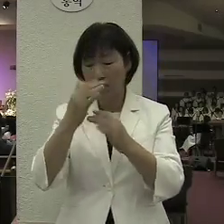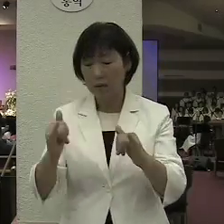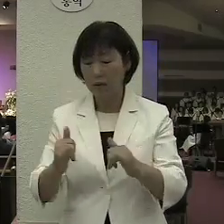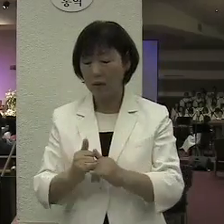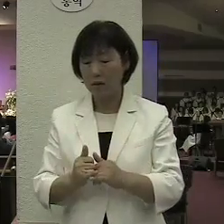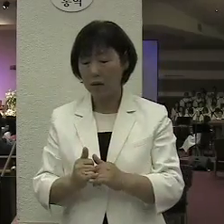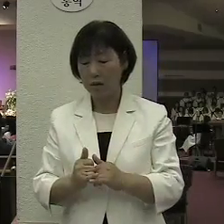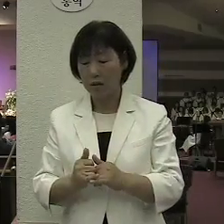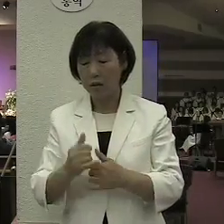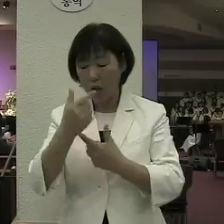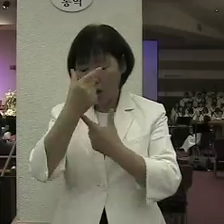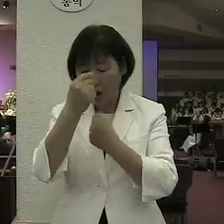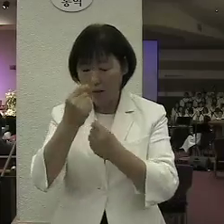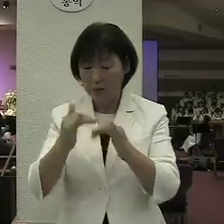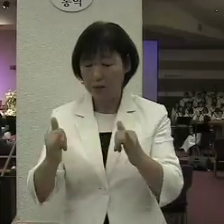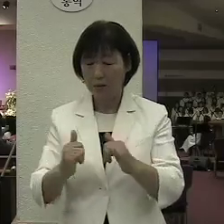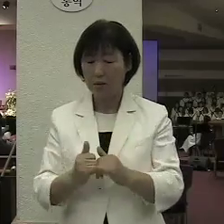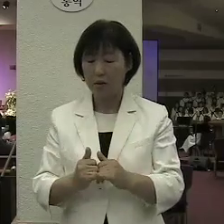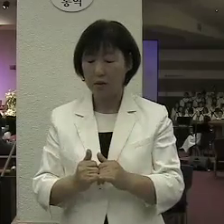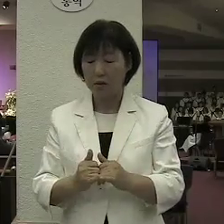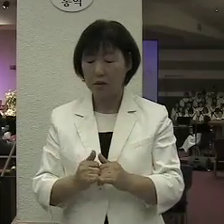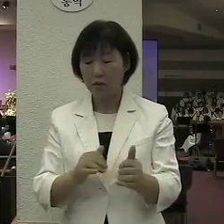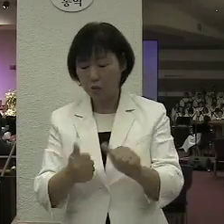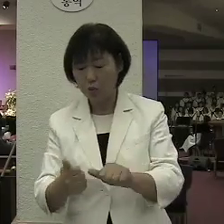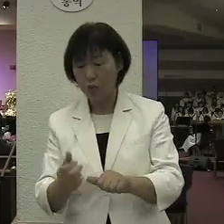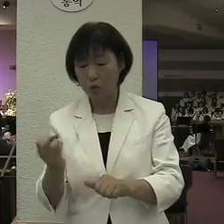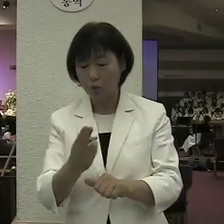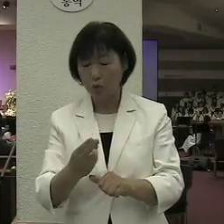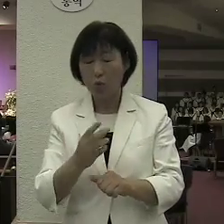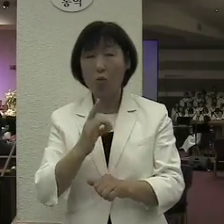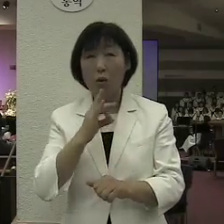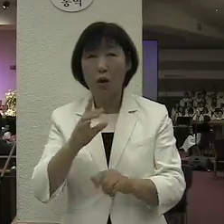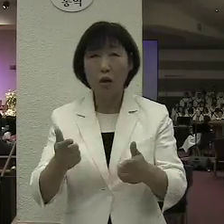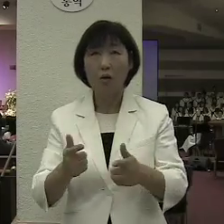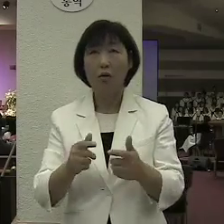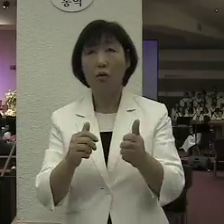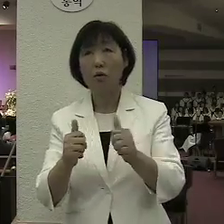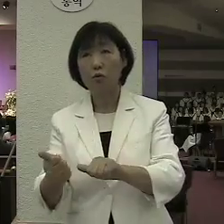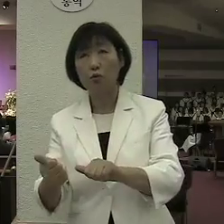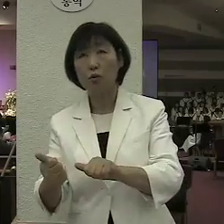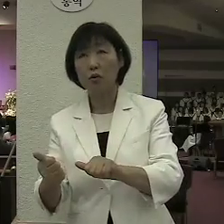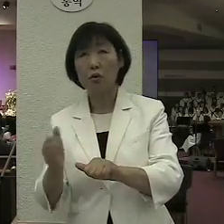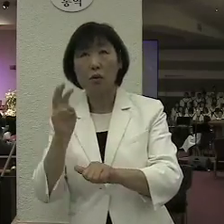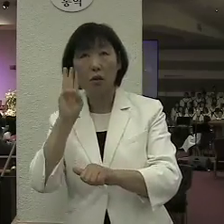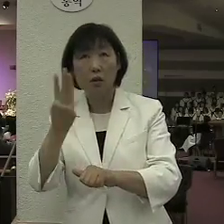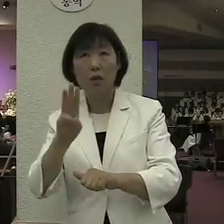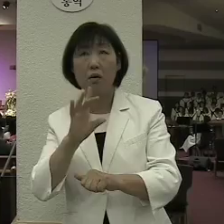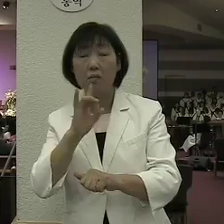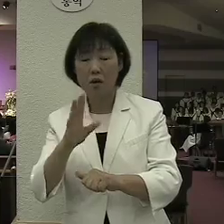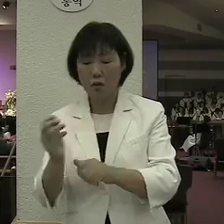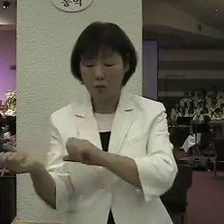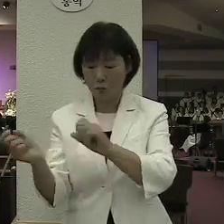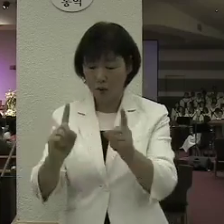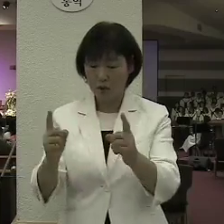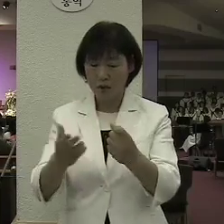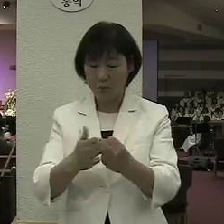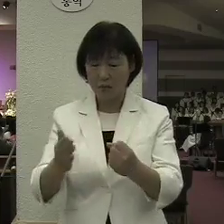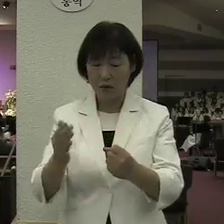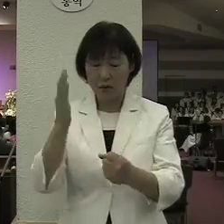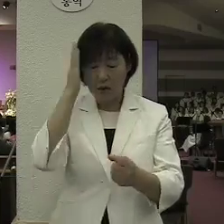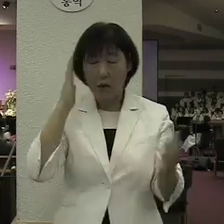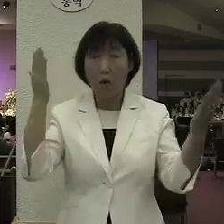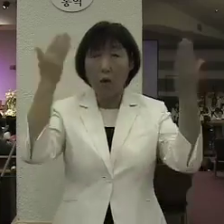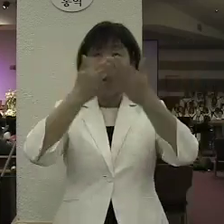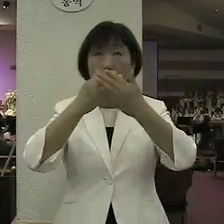그 책이 그 손에 있는데, 그 손에 있는 책을 떼어서, 인목을 떼어서 열자가 누구냐, 합당한